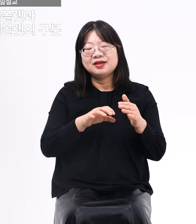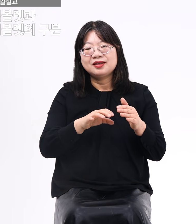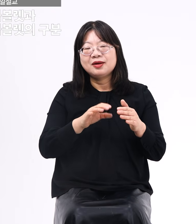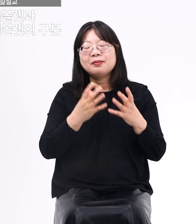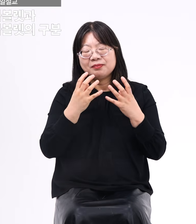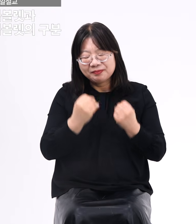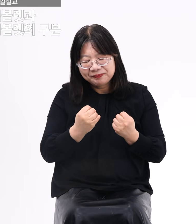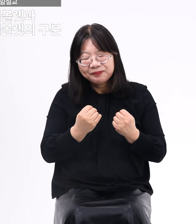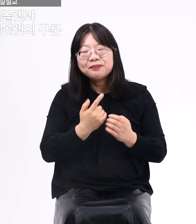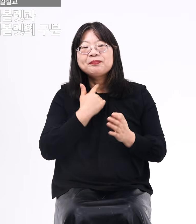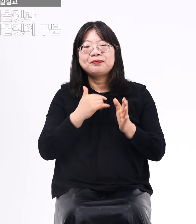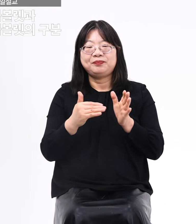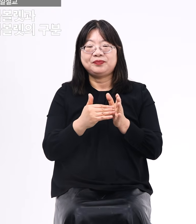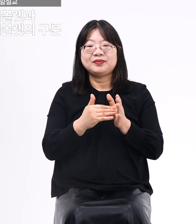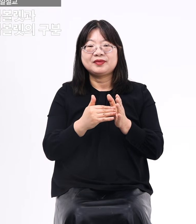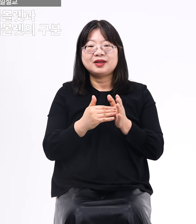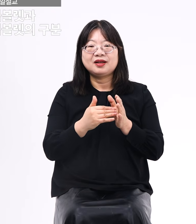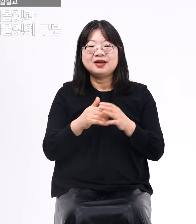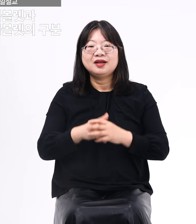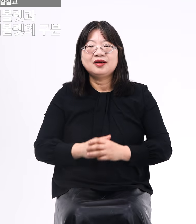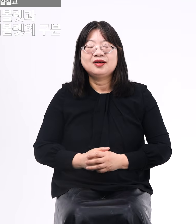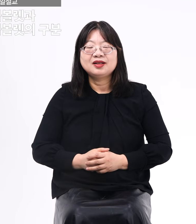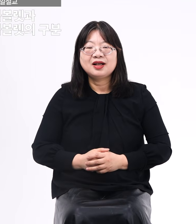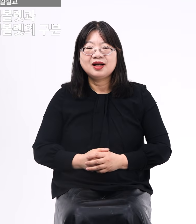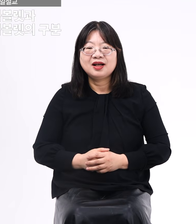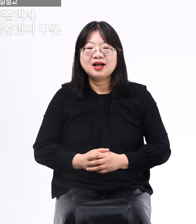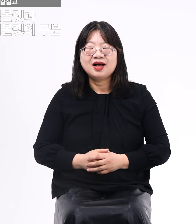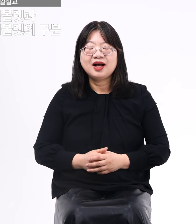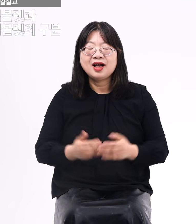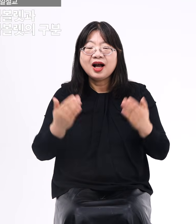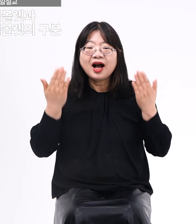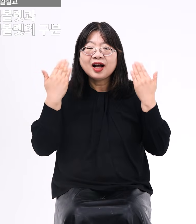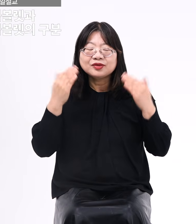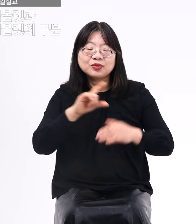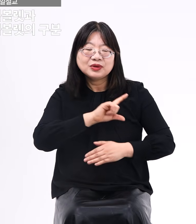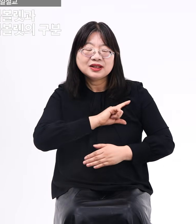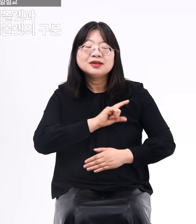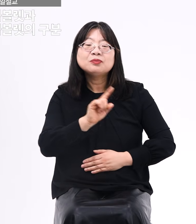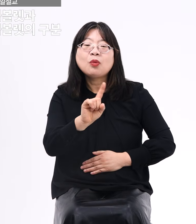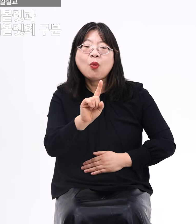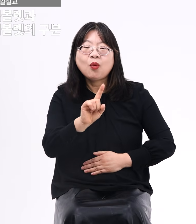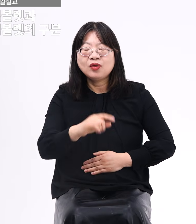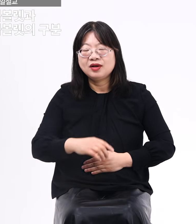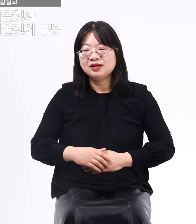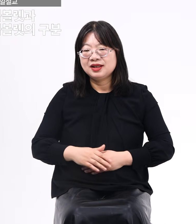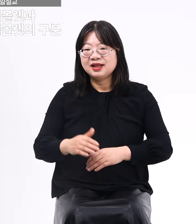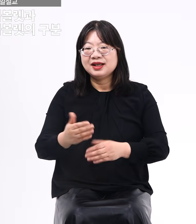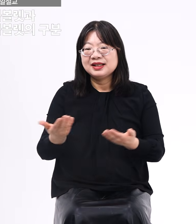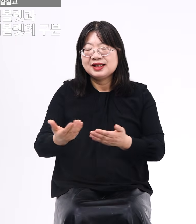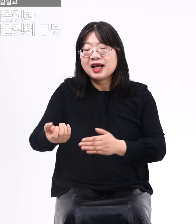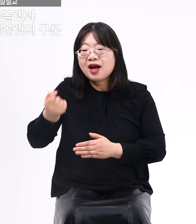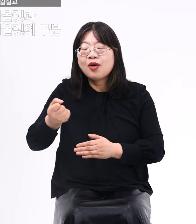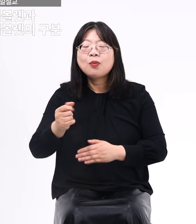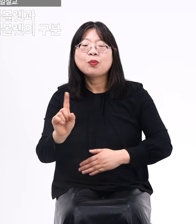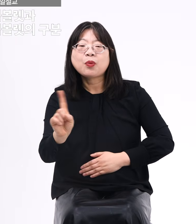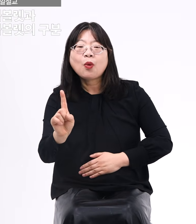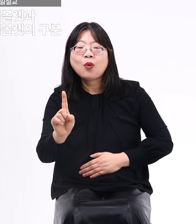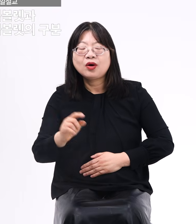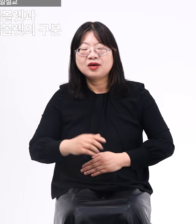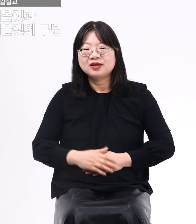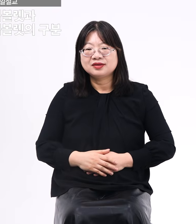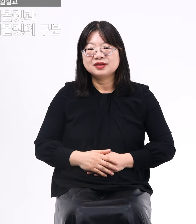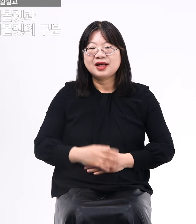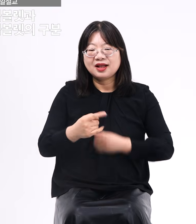많이 일어납니다. 학벌로 편가르고 직업으로 편가르고 연봉으로 편가르고